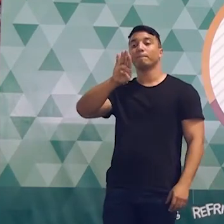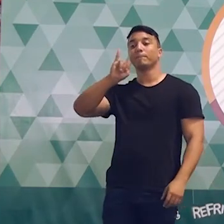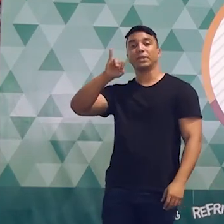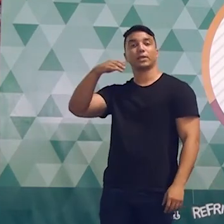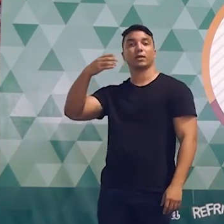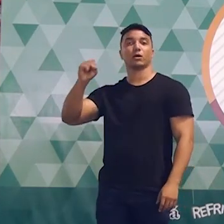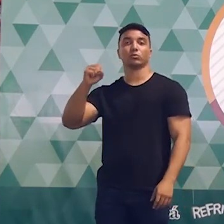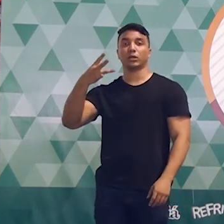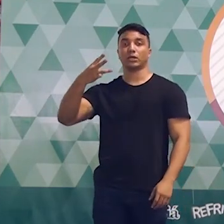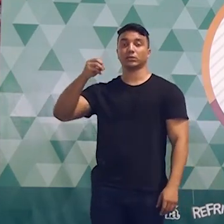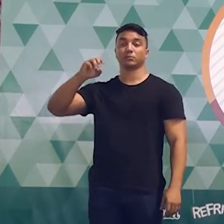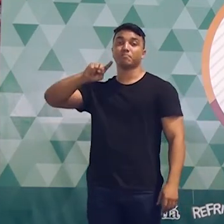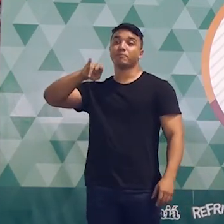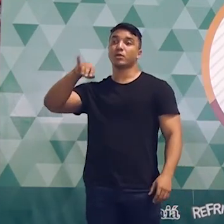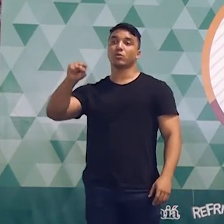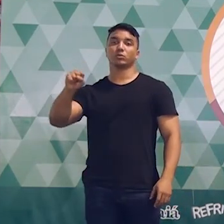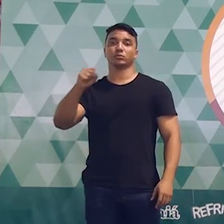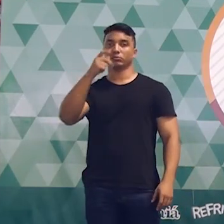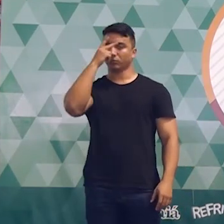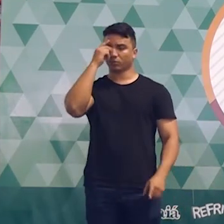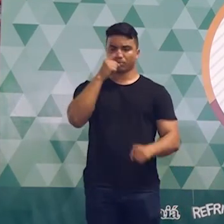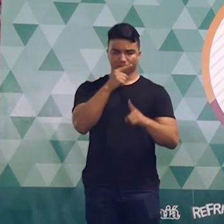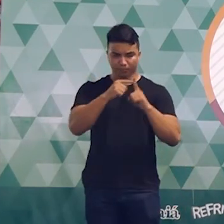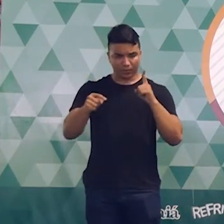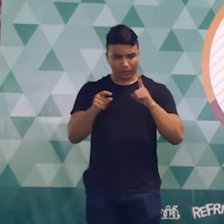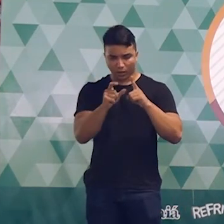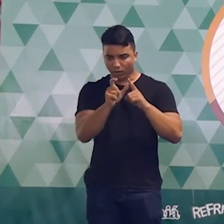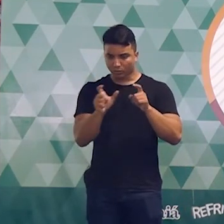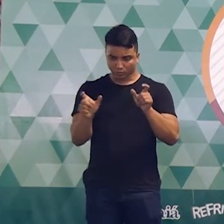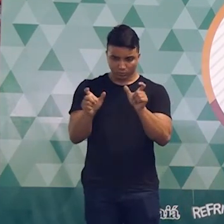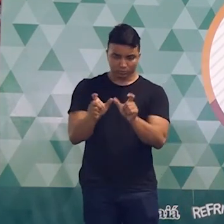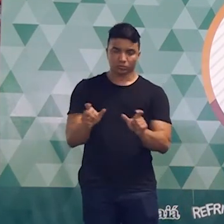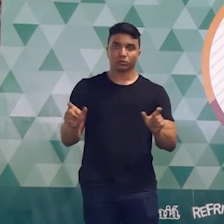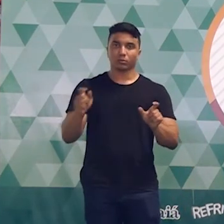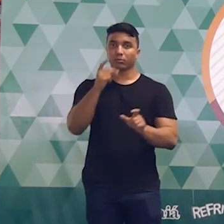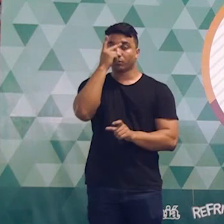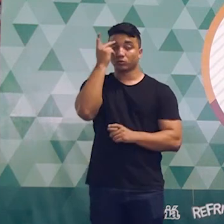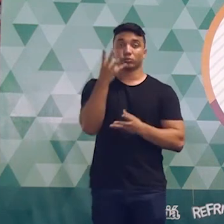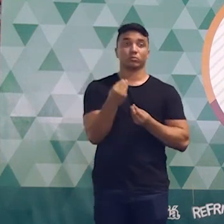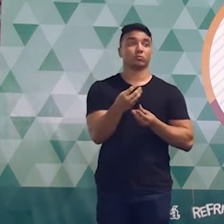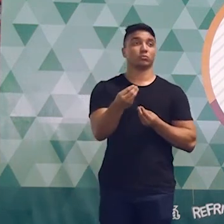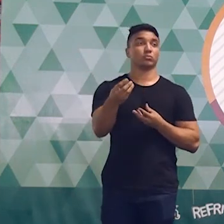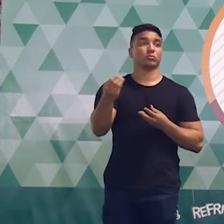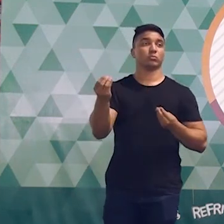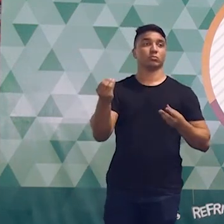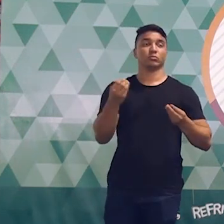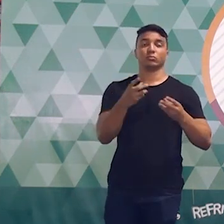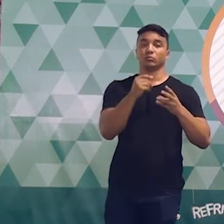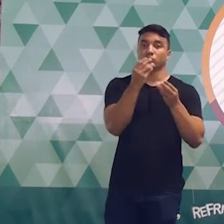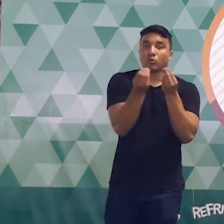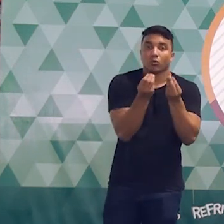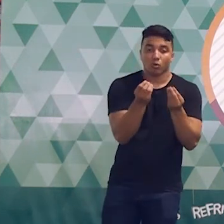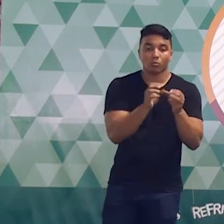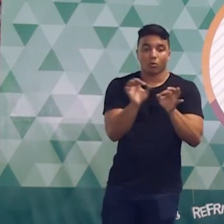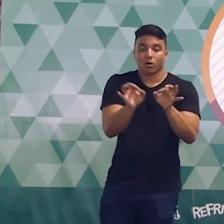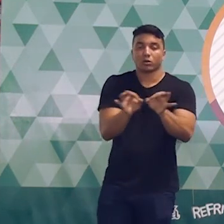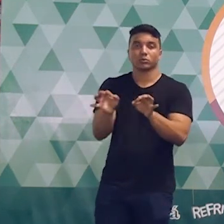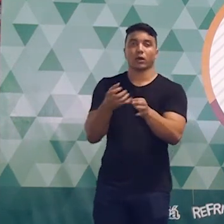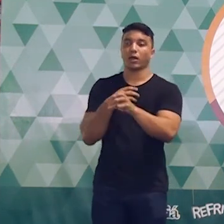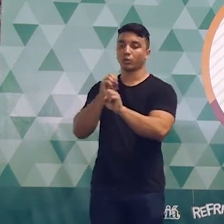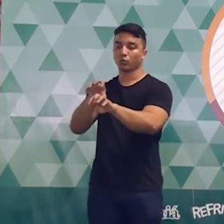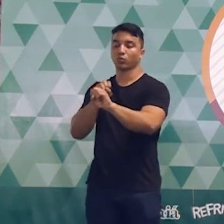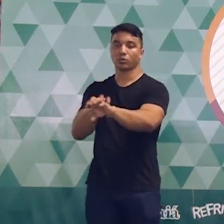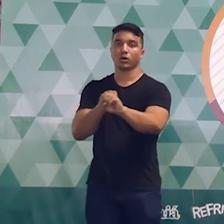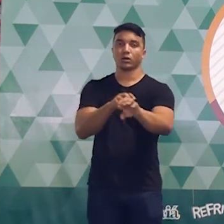1,3 bilhão de pessoas. Corta isso só pela metade, certo? É gente demais para você fazer um saneamento básico.